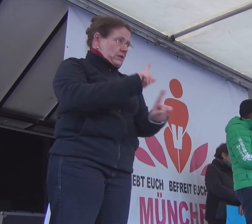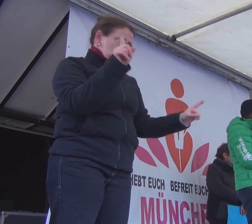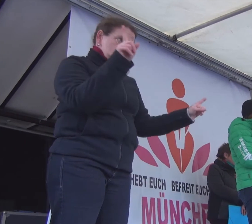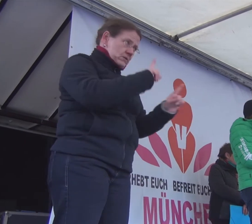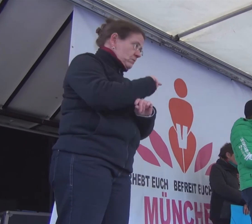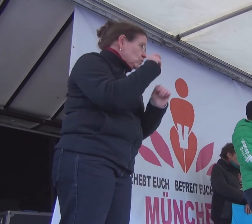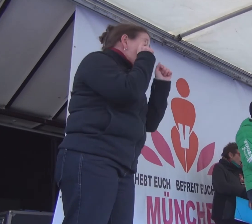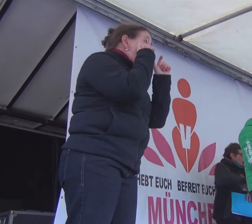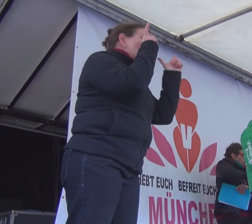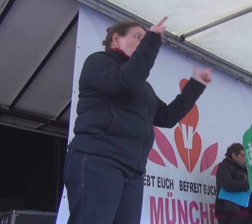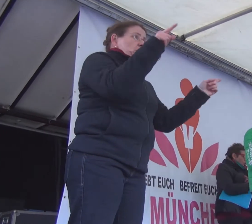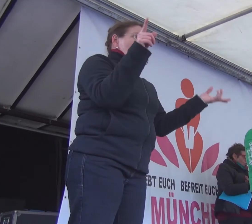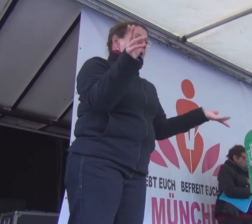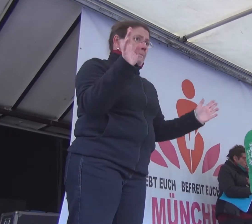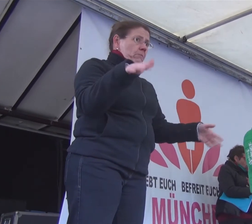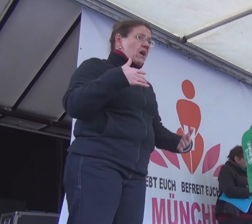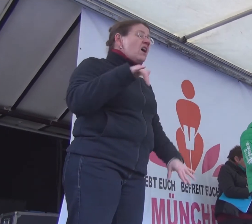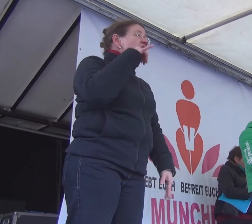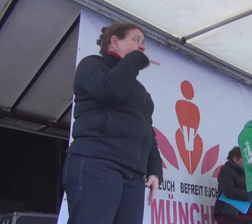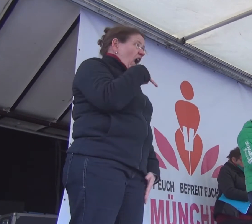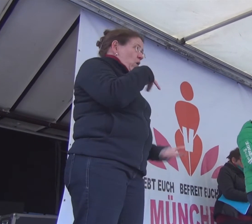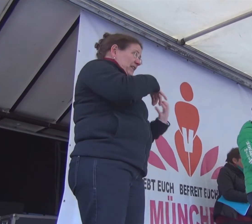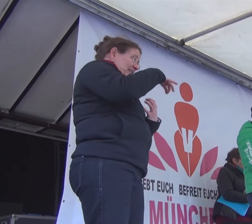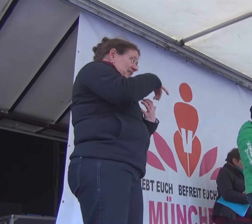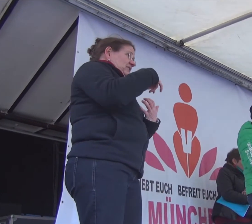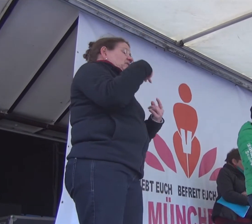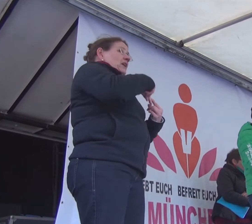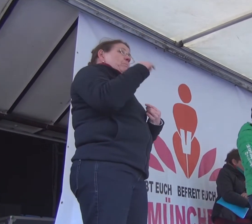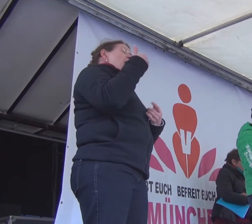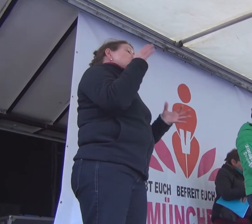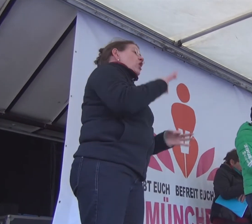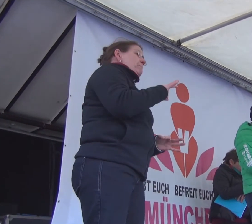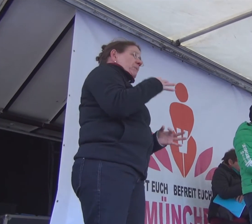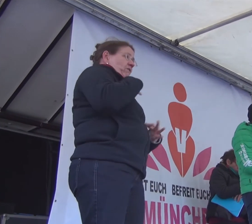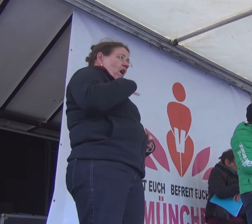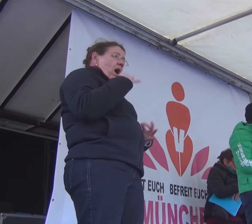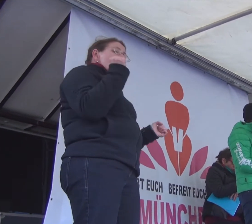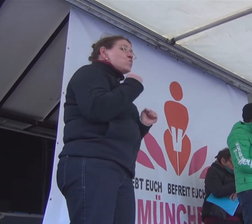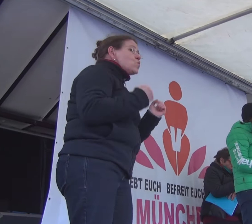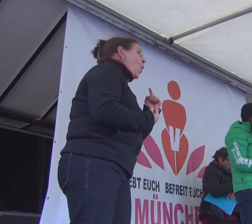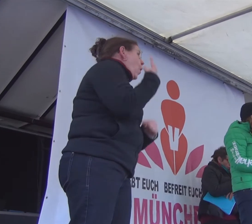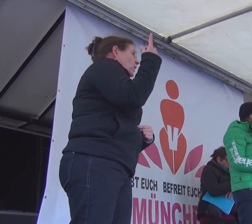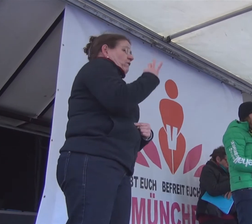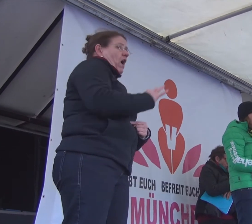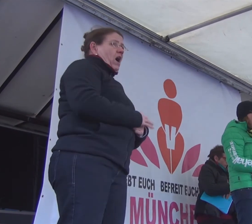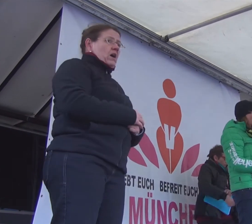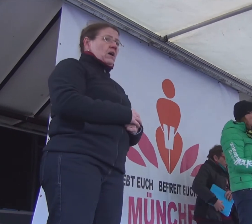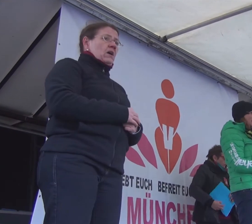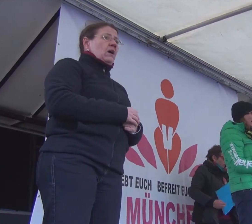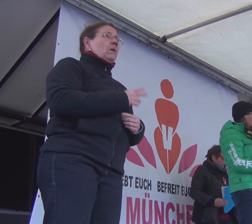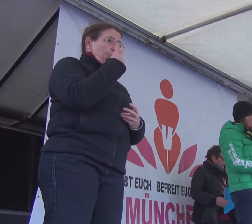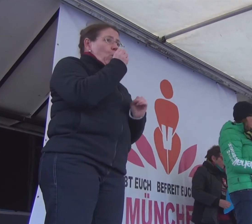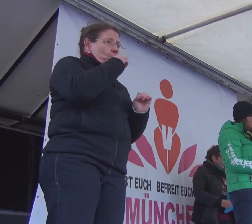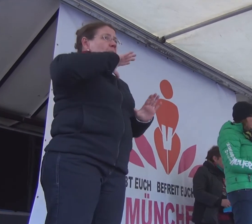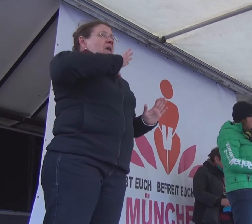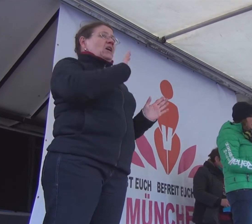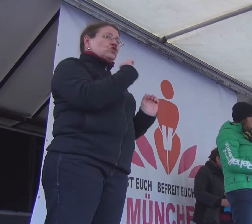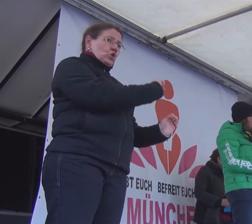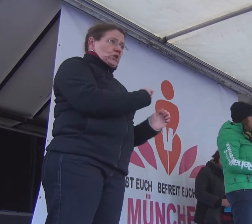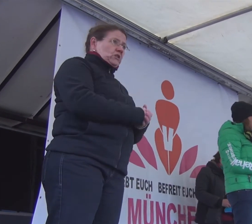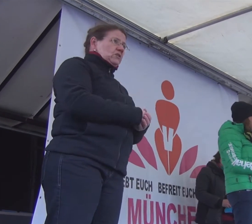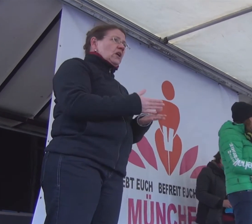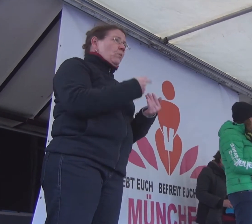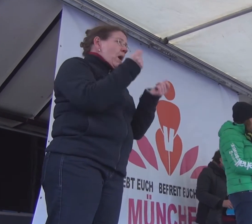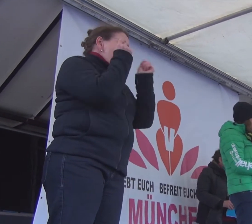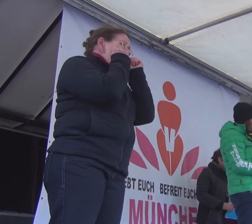denn Frauen sind in Krisensituationen besonders gefährdet und besonders schutzbedürftig. Deshalb lasst uns heute lautstark